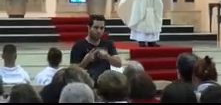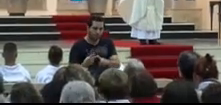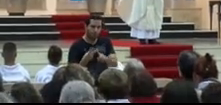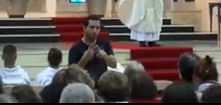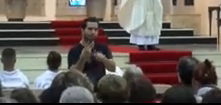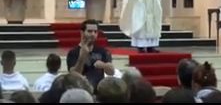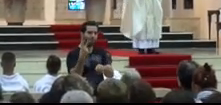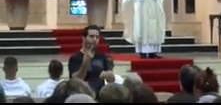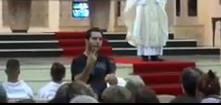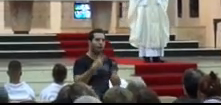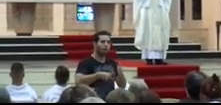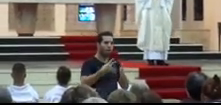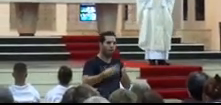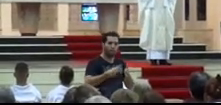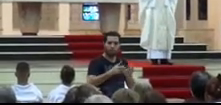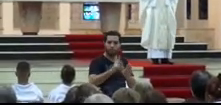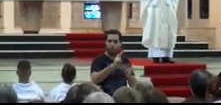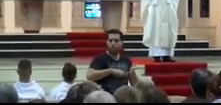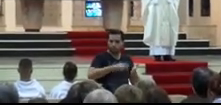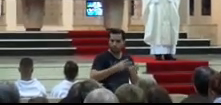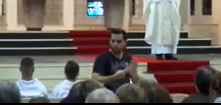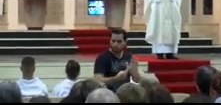hoje, a Eucaristia.